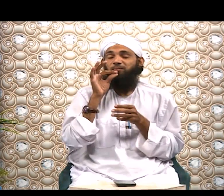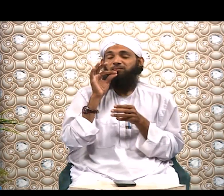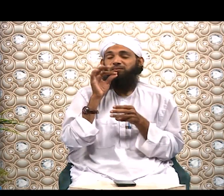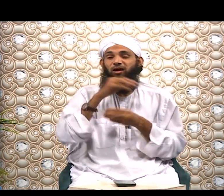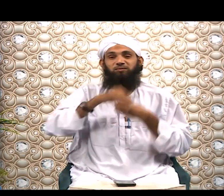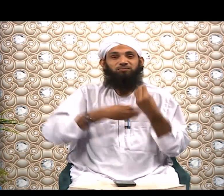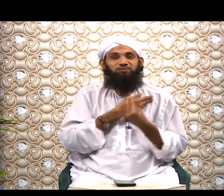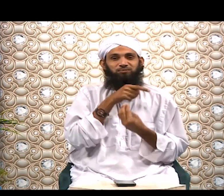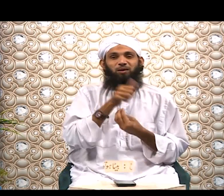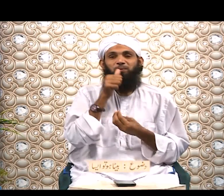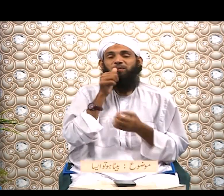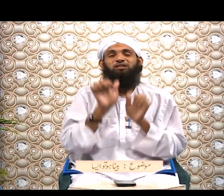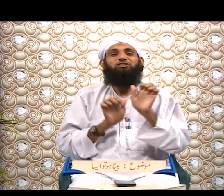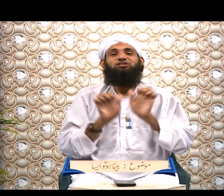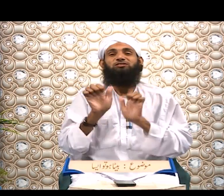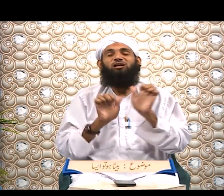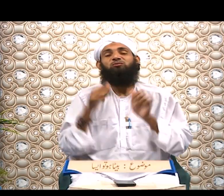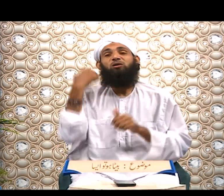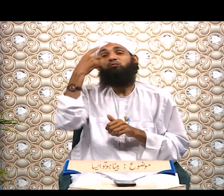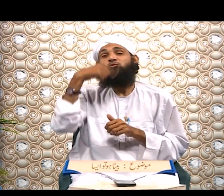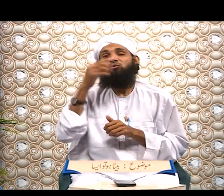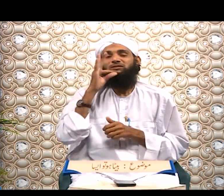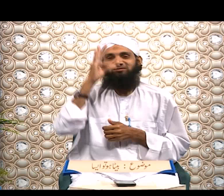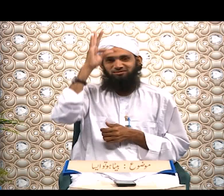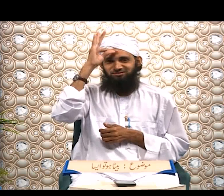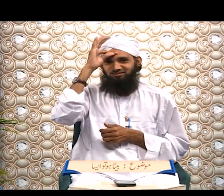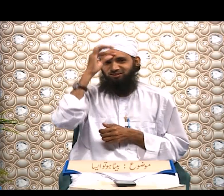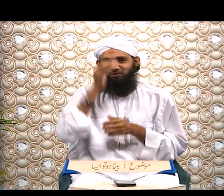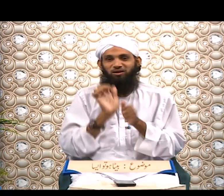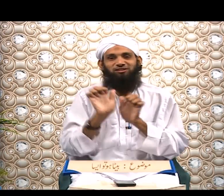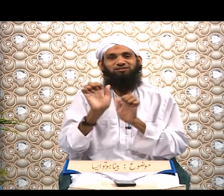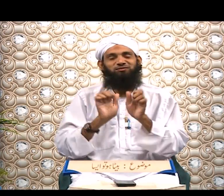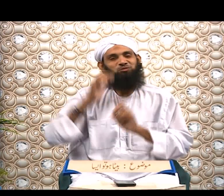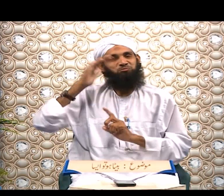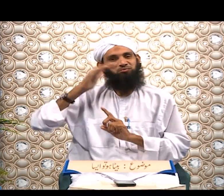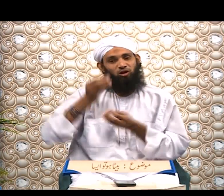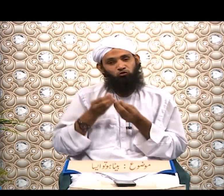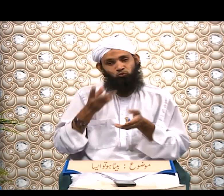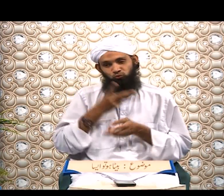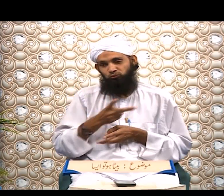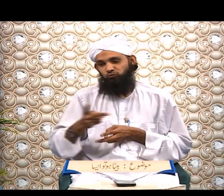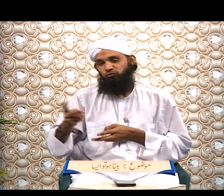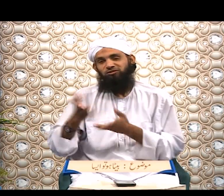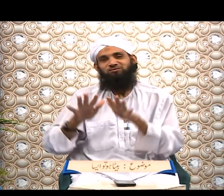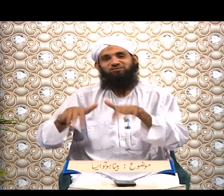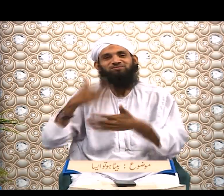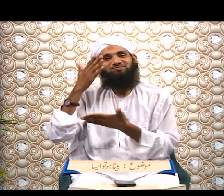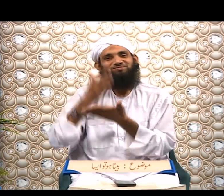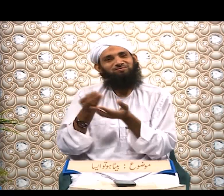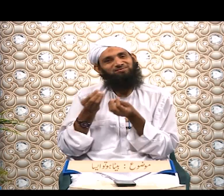معجزہ ارہاسی یعنی کہ اعلان نبوت سے پہلے صادر ہونے والا معجزہ ہے جو تا قیامت باقی ہے۔ قیامت تک دو